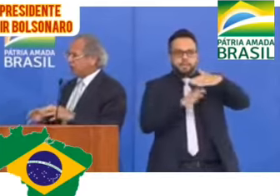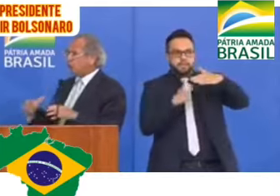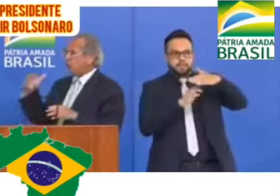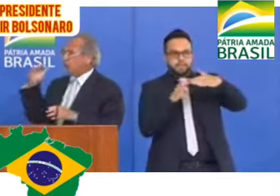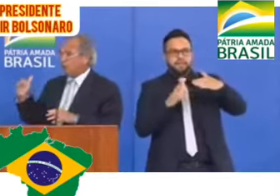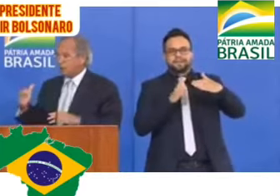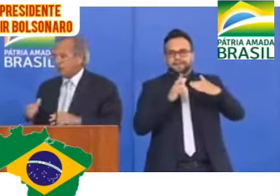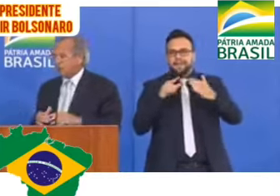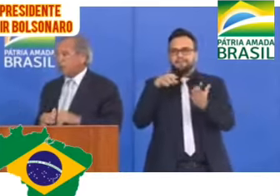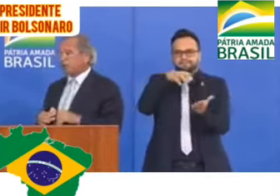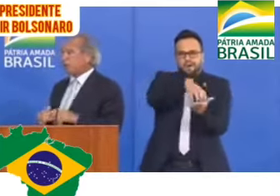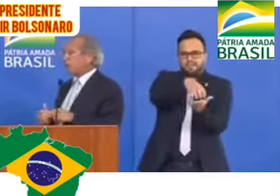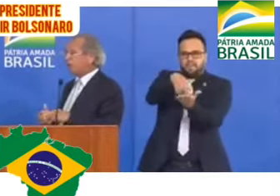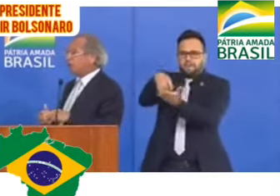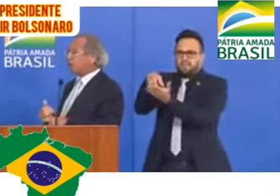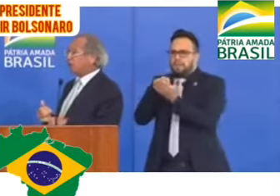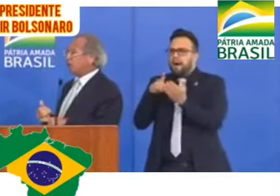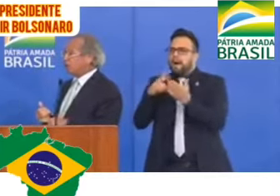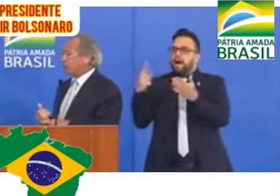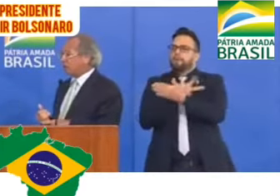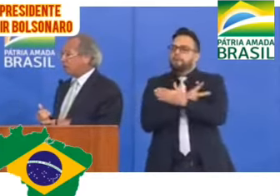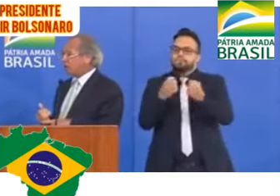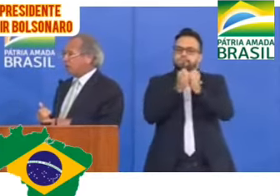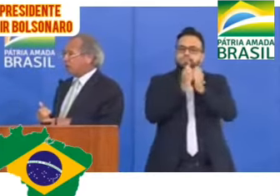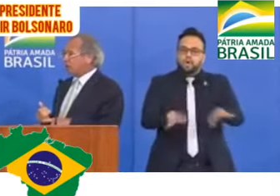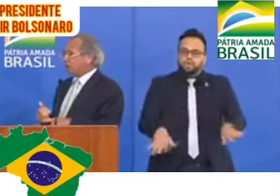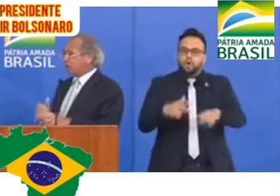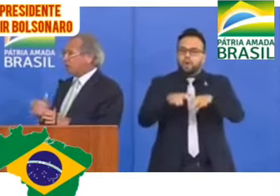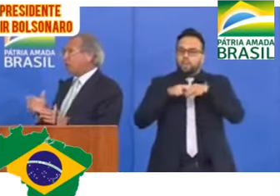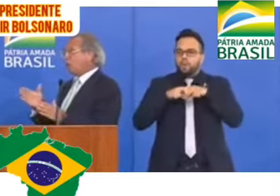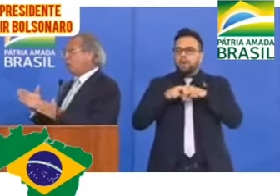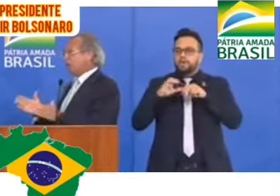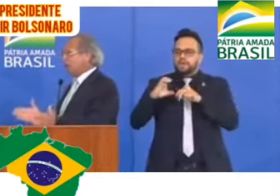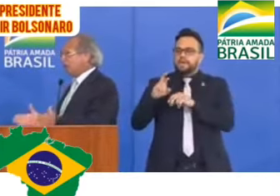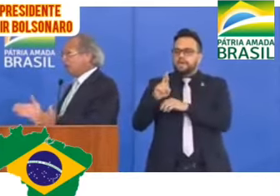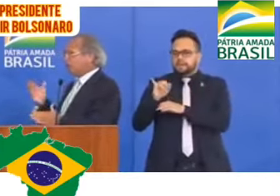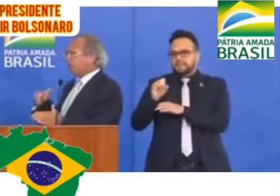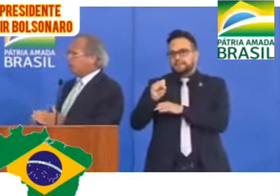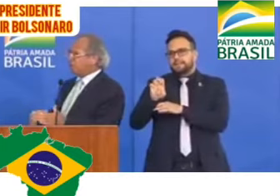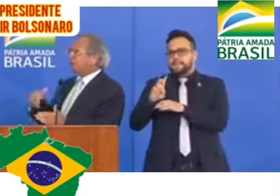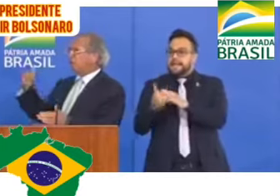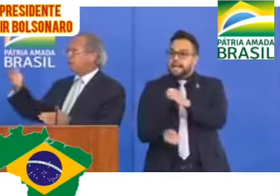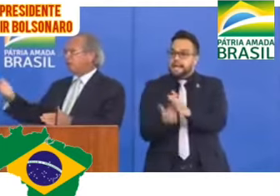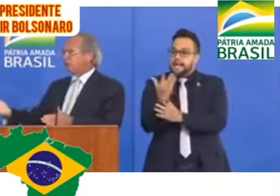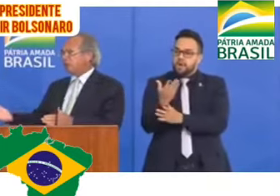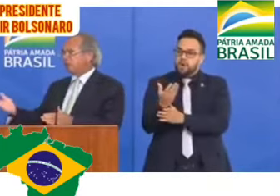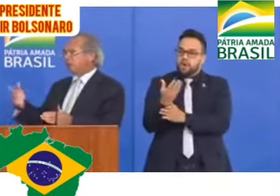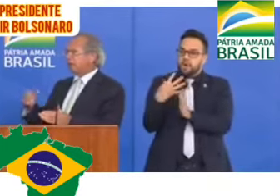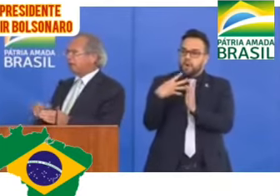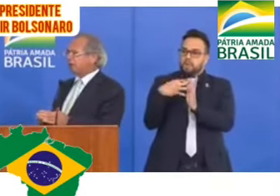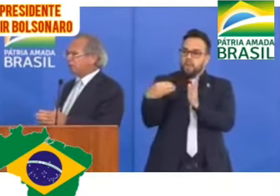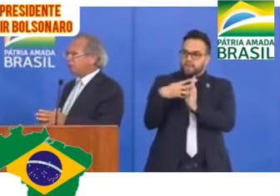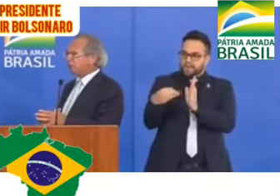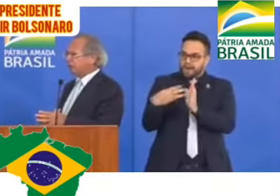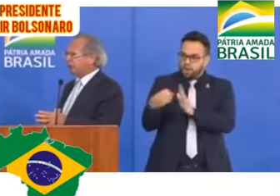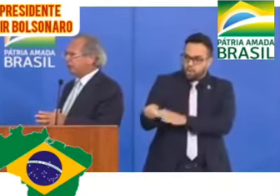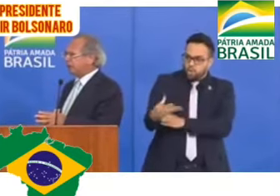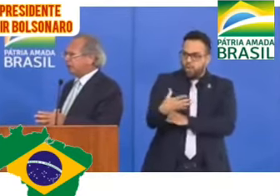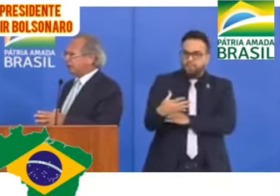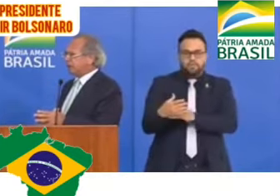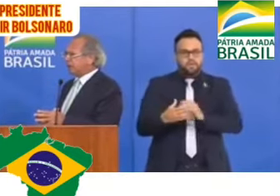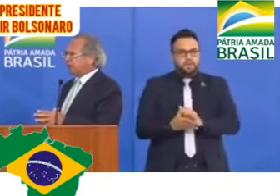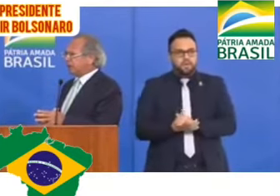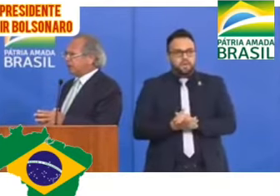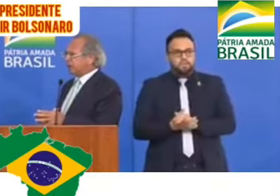setores que foram impactados pela crise. Companhia de aviação, criamos uma modalidade de debêntures conversíveis para ajudar esse tipo de